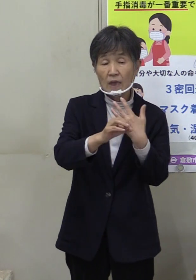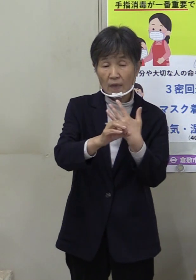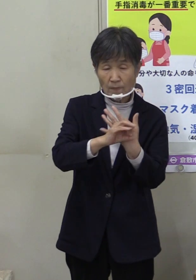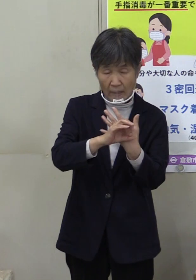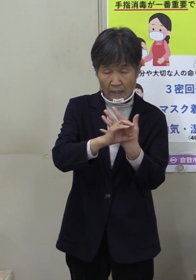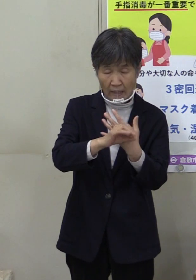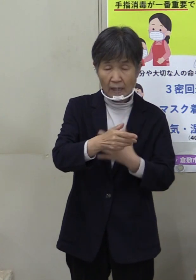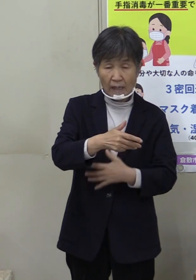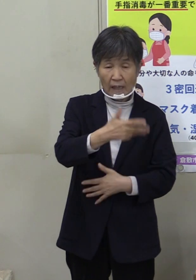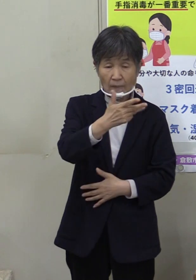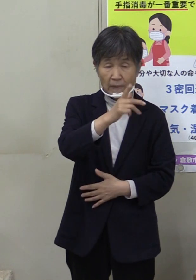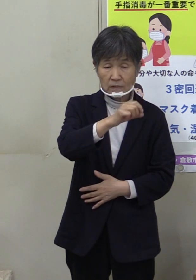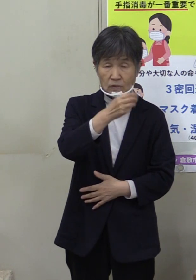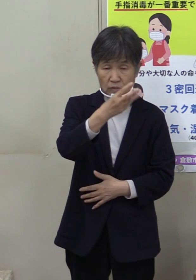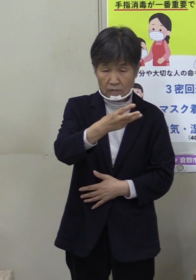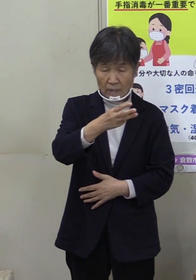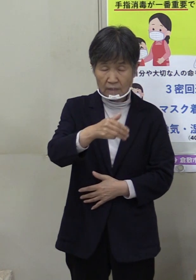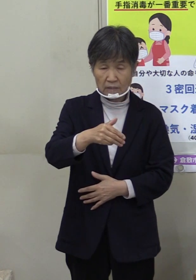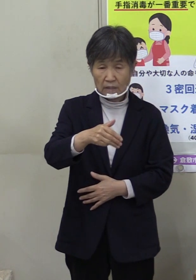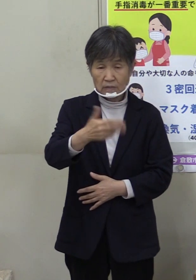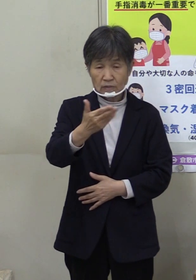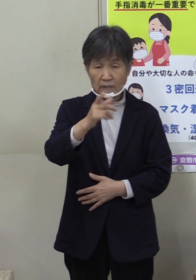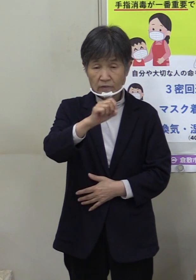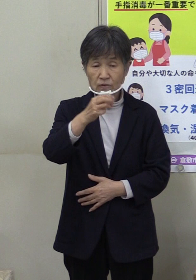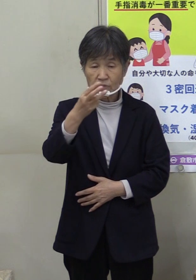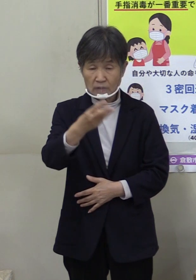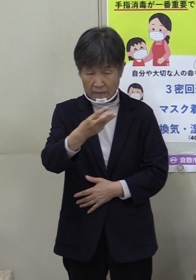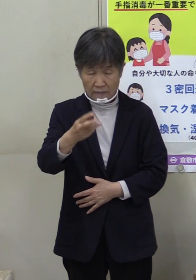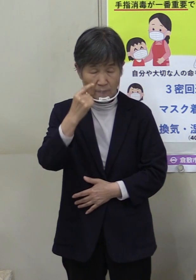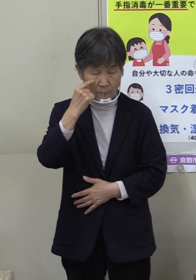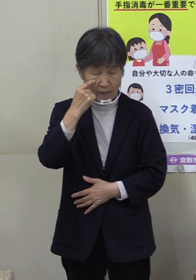813例目、913例目、それから、